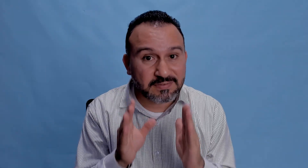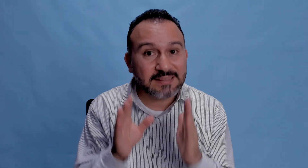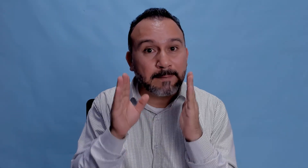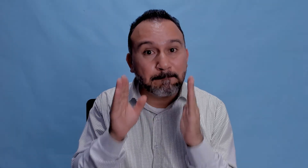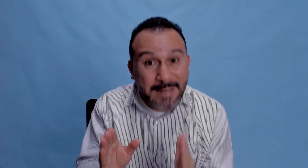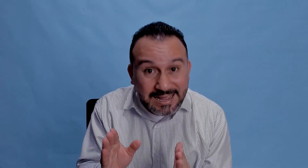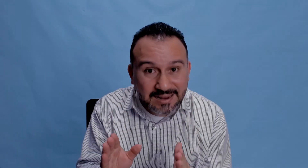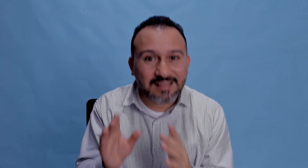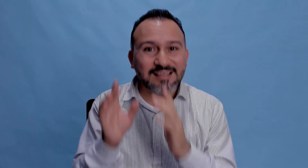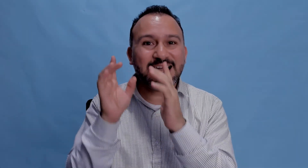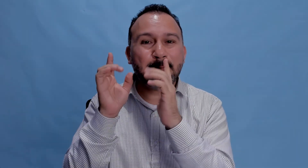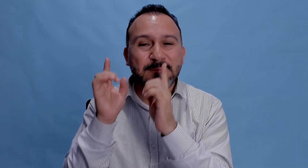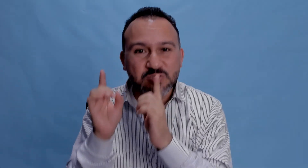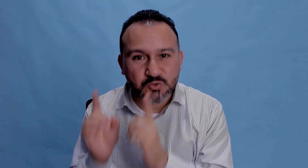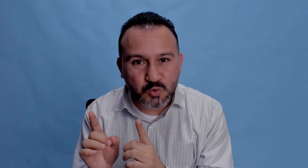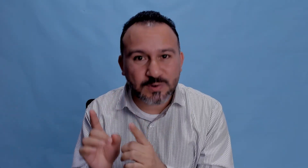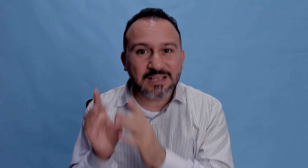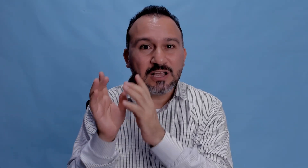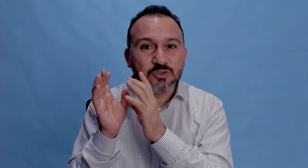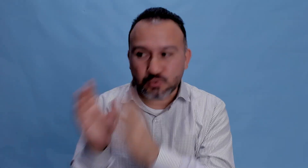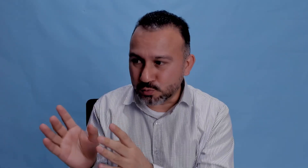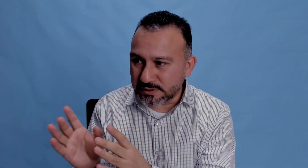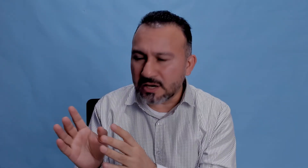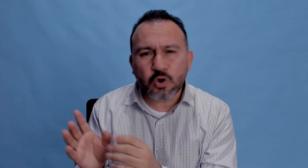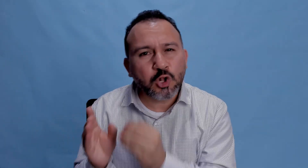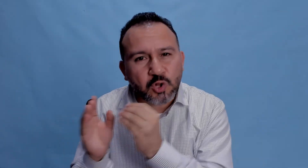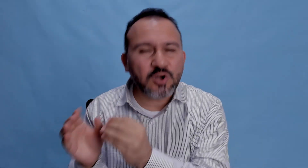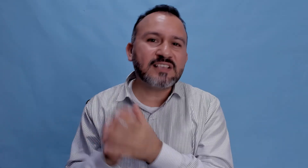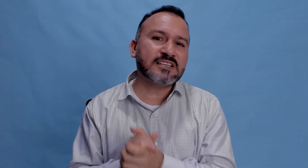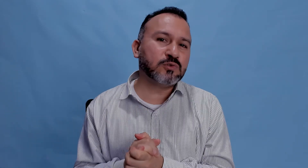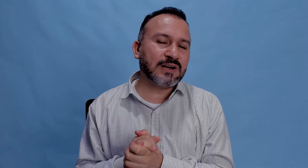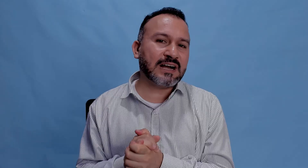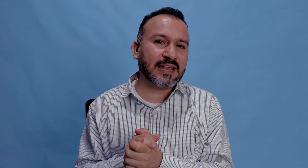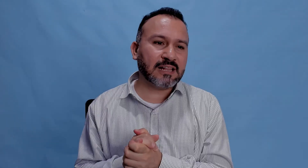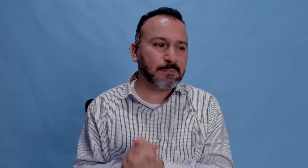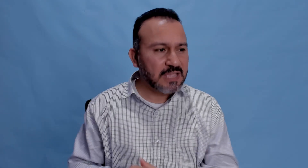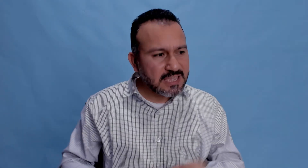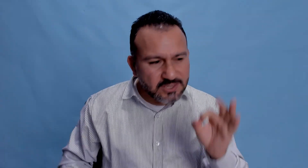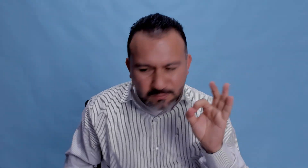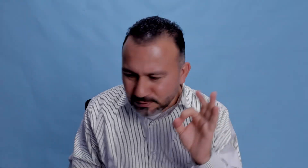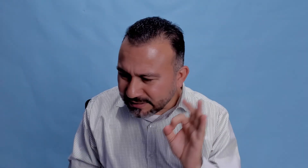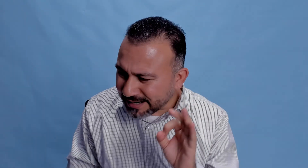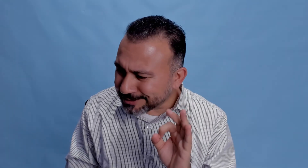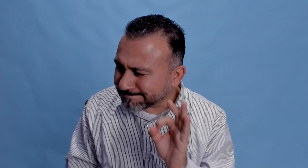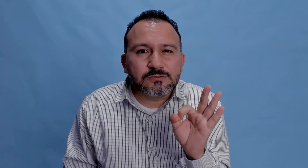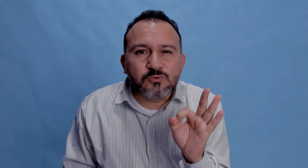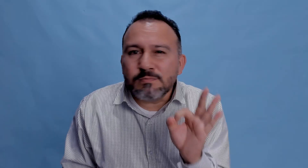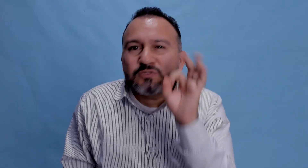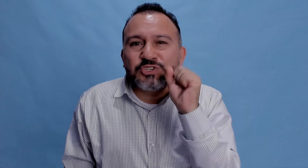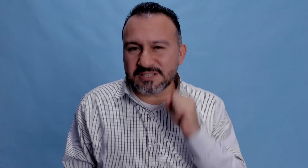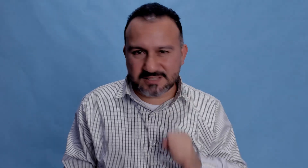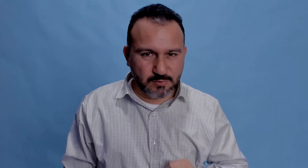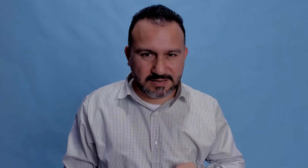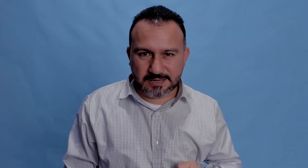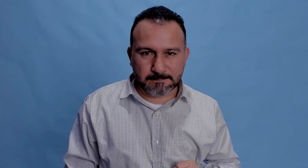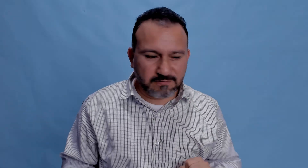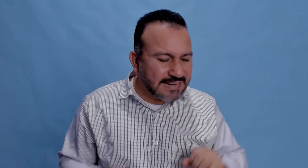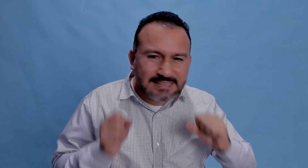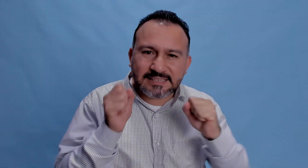feita para a pessoa surda. Coloque-se no lugar dela. E eu vou dar uma sugestão aqui. Vai na